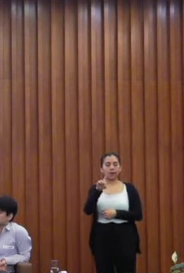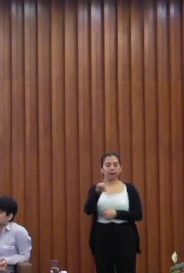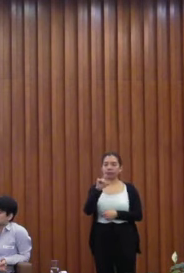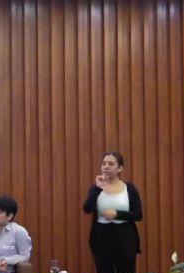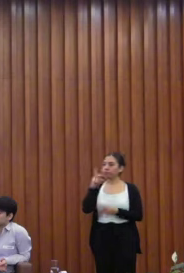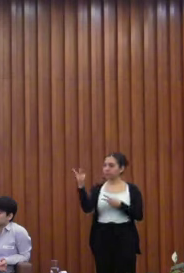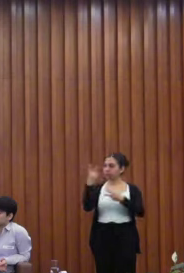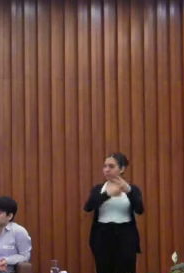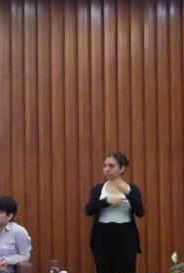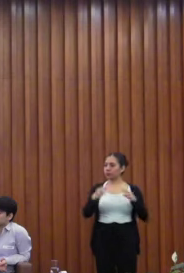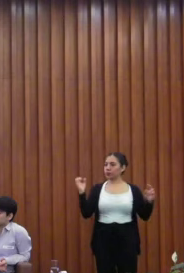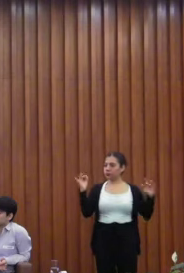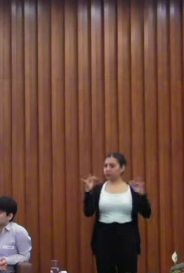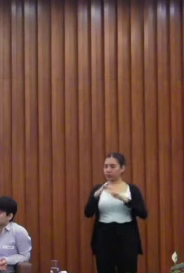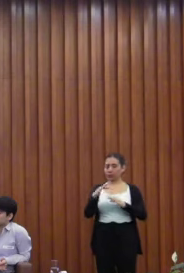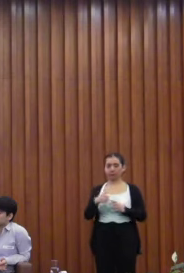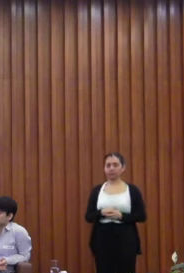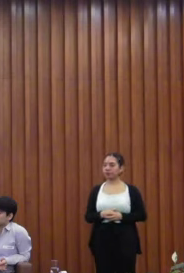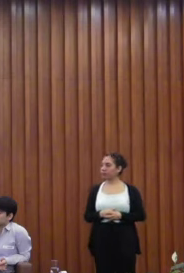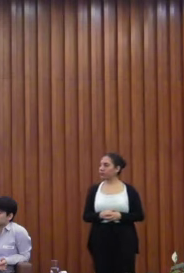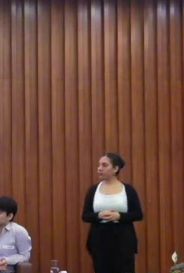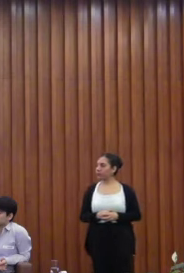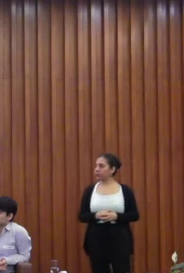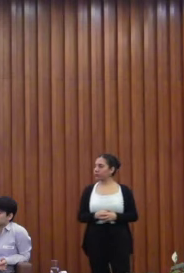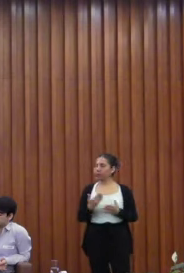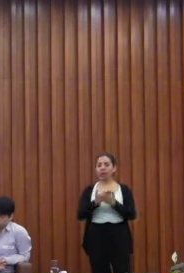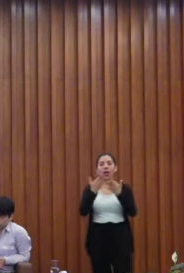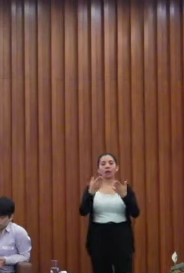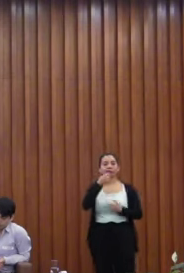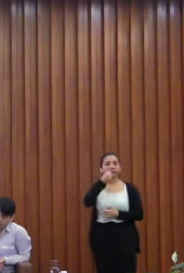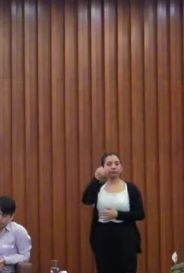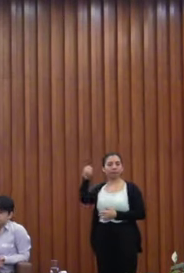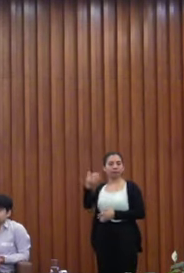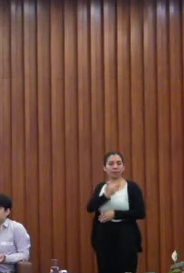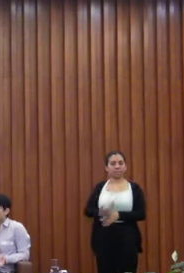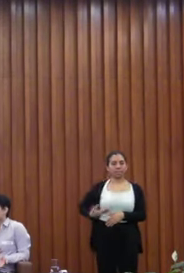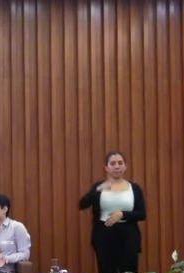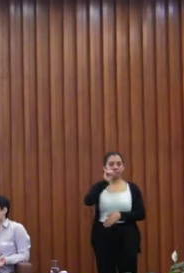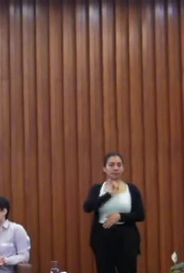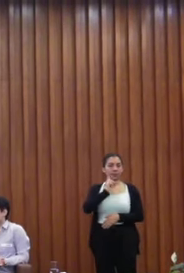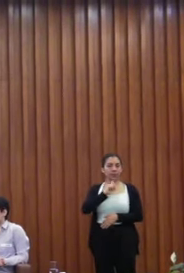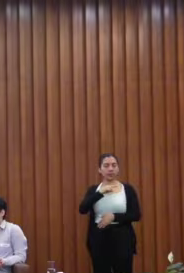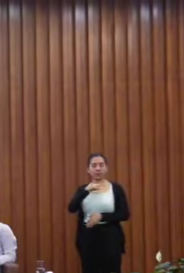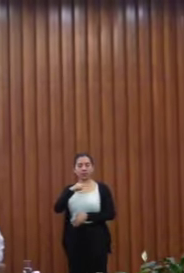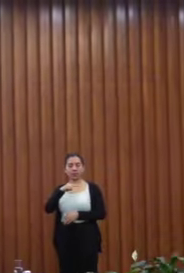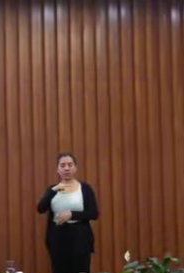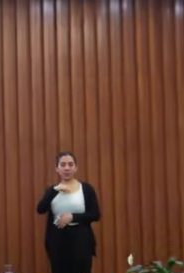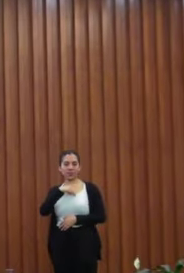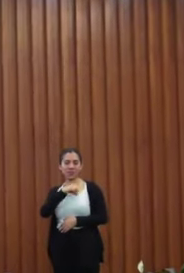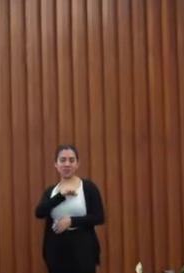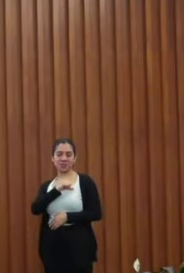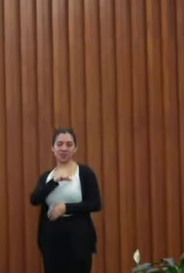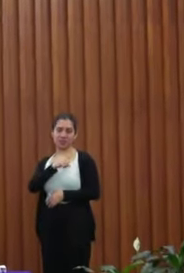presentes. Para continuar, le doy la palabra a la presidenta de esta comisión, Nayeli Ramírez.